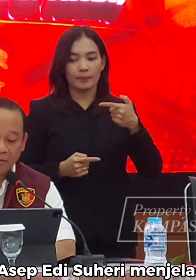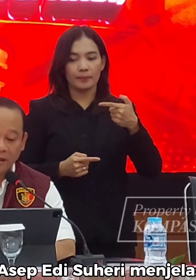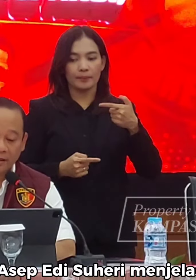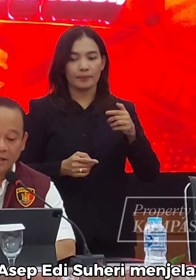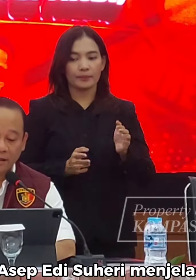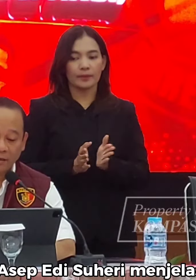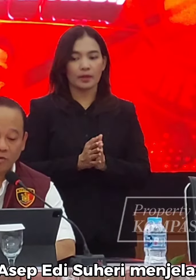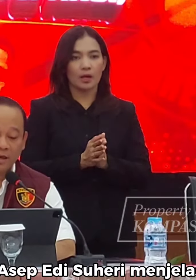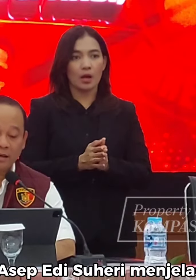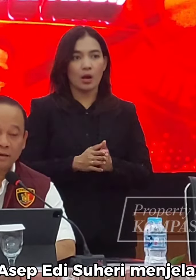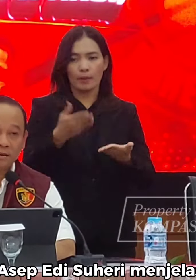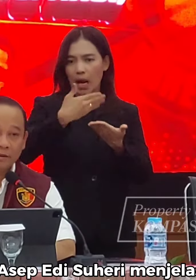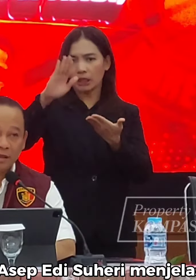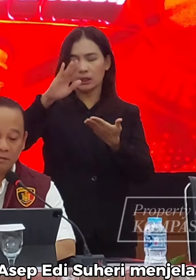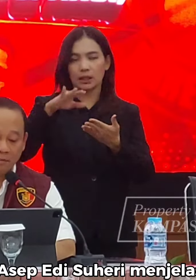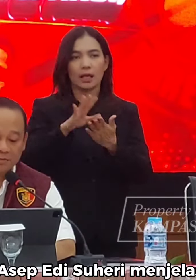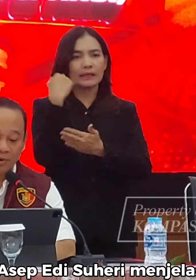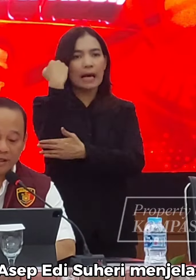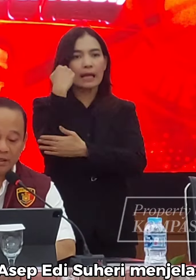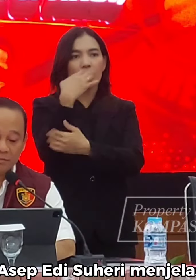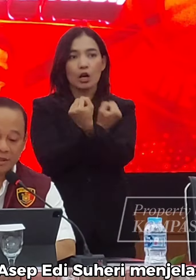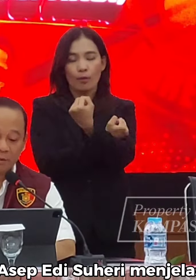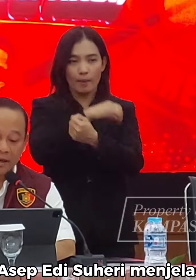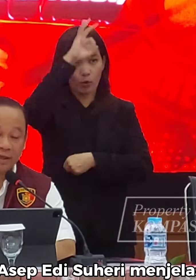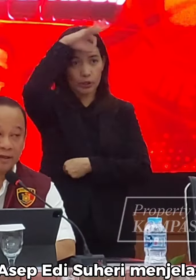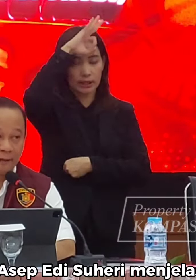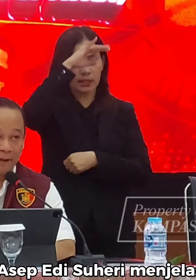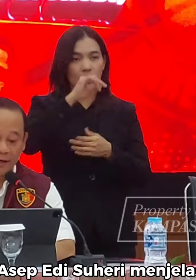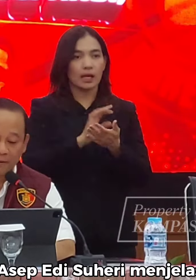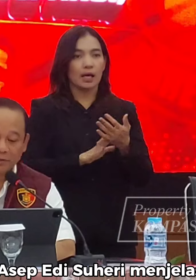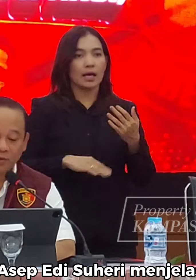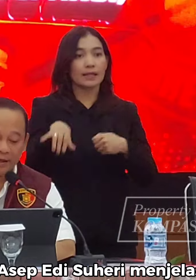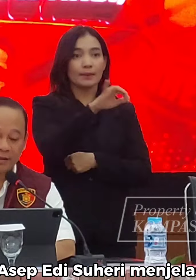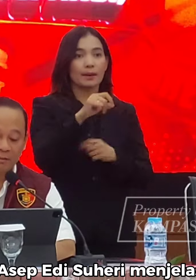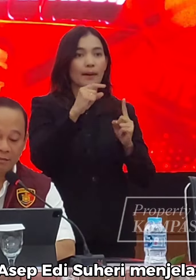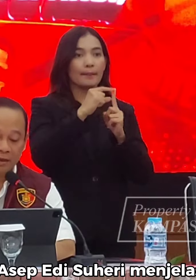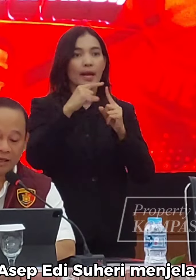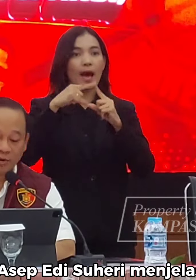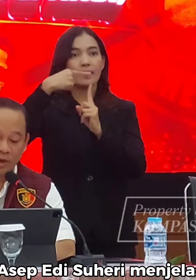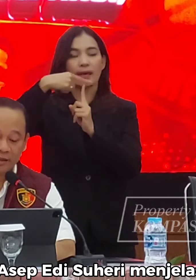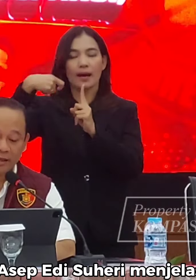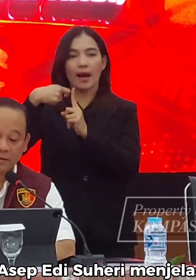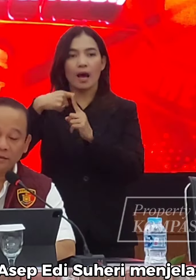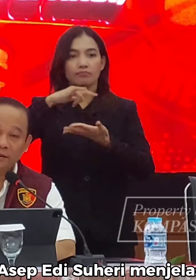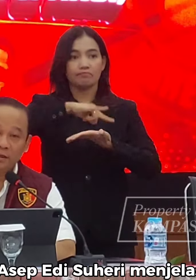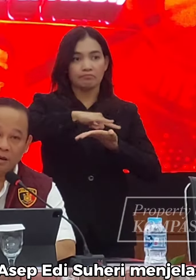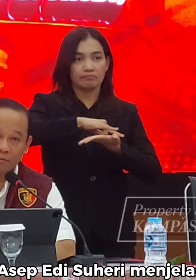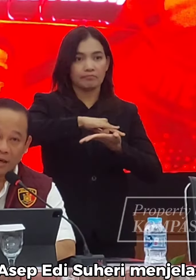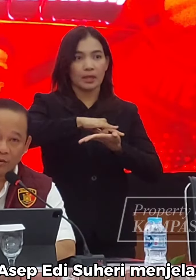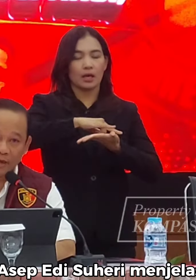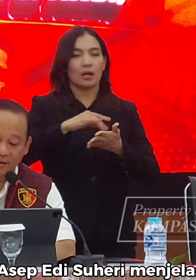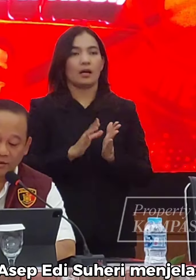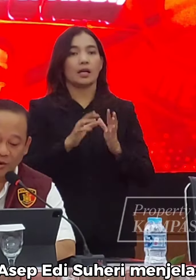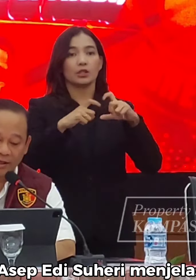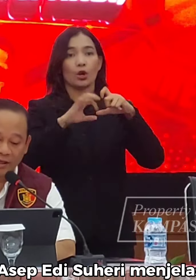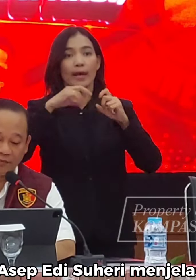dalam memerangi kegiatan narkoba masi beserta patk dan be Cukai bandara suata